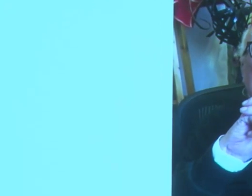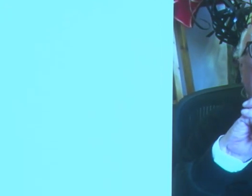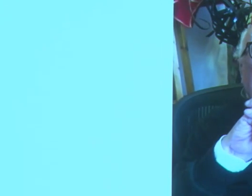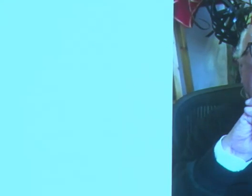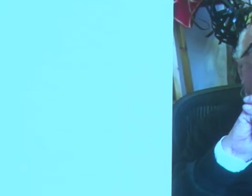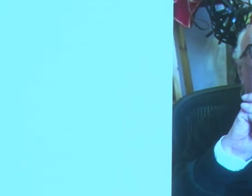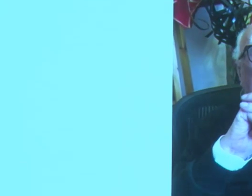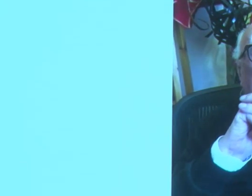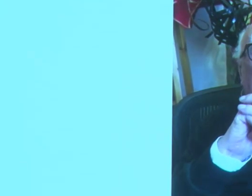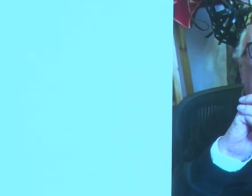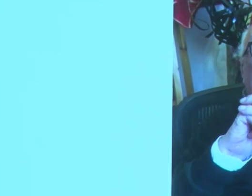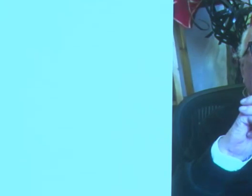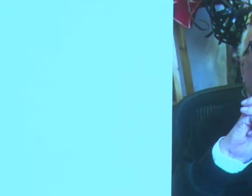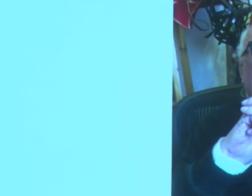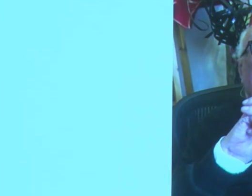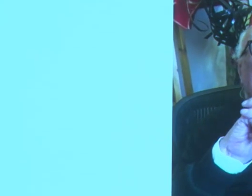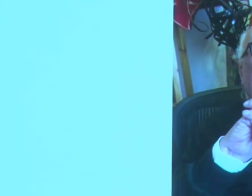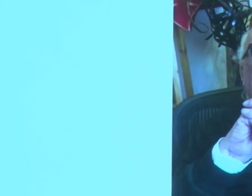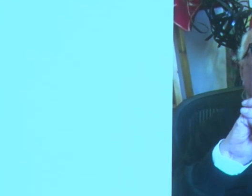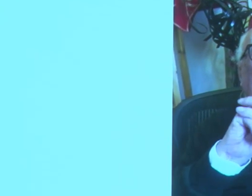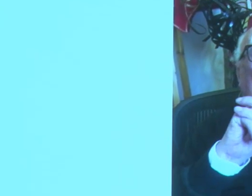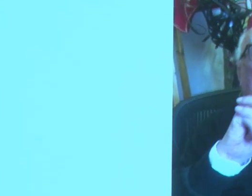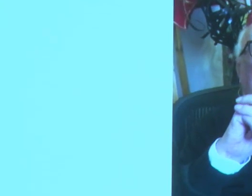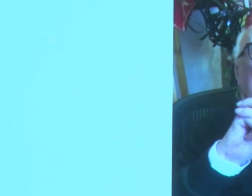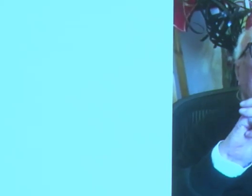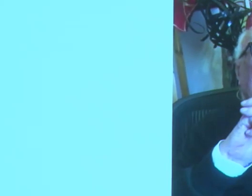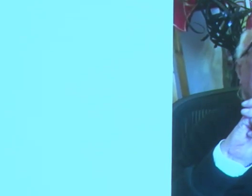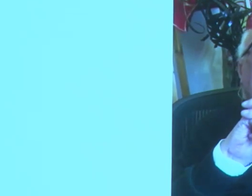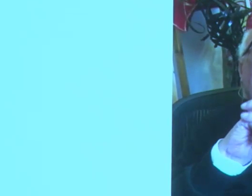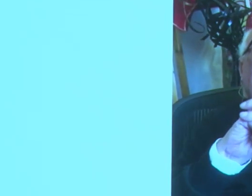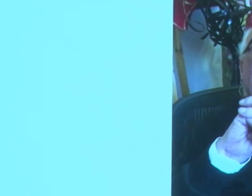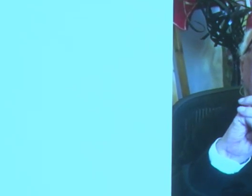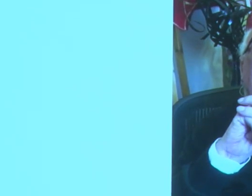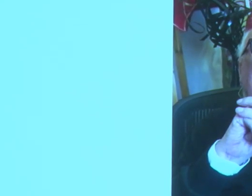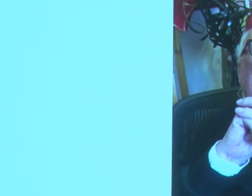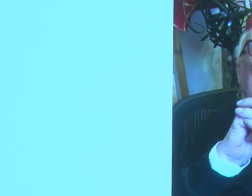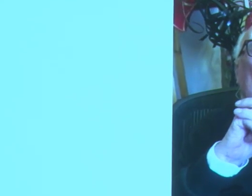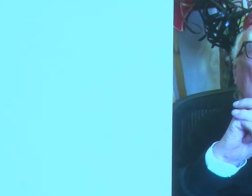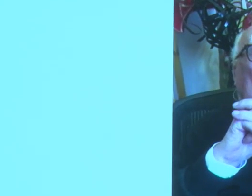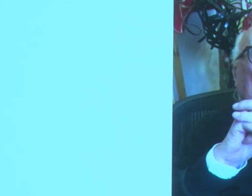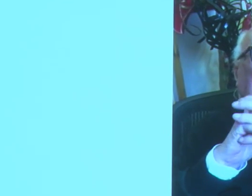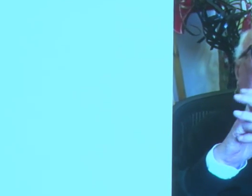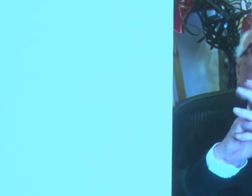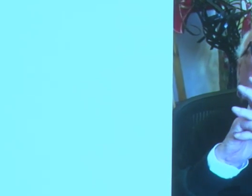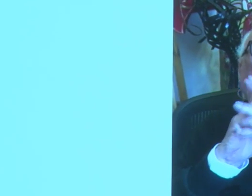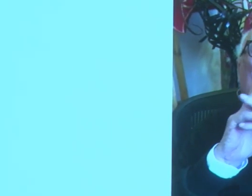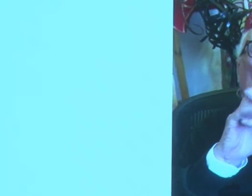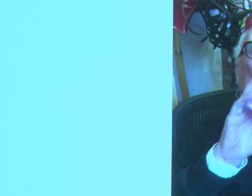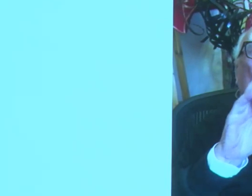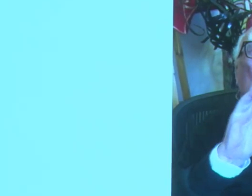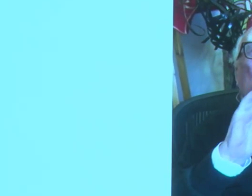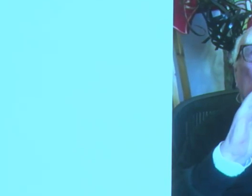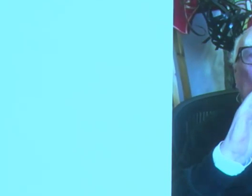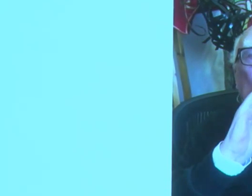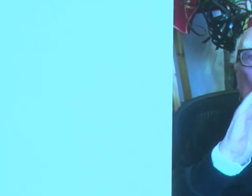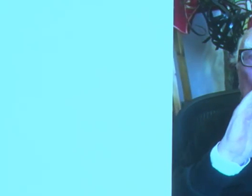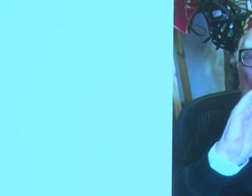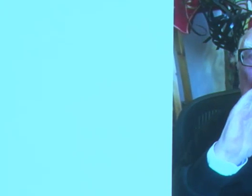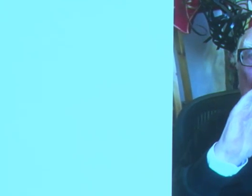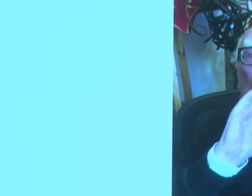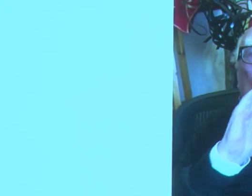manifestazioni il resoconto di come andavano le cose nel salone ecco quindi